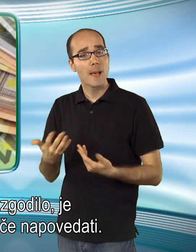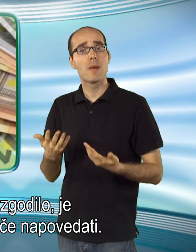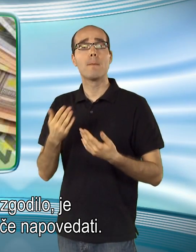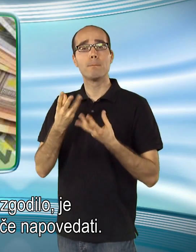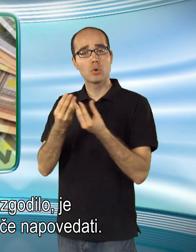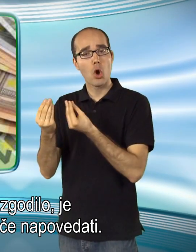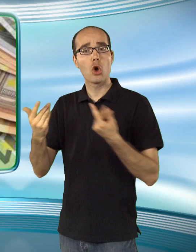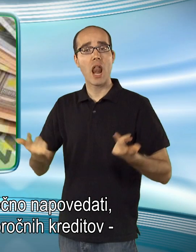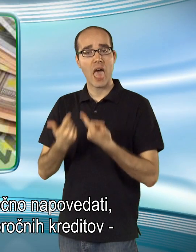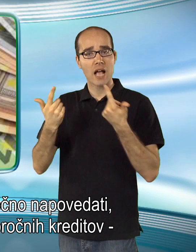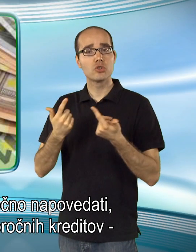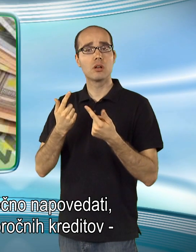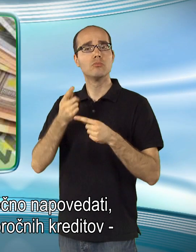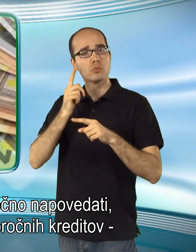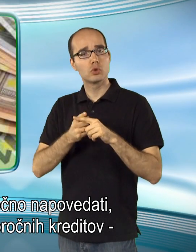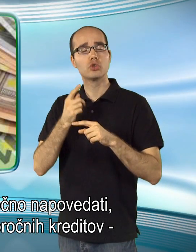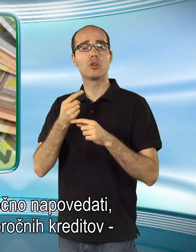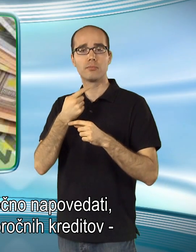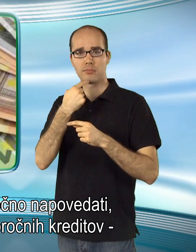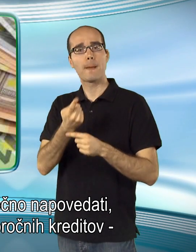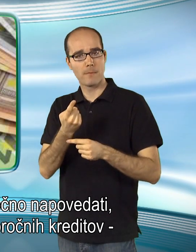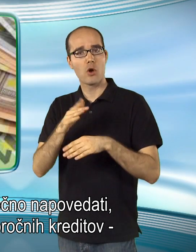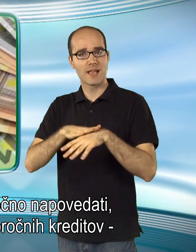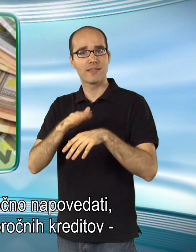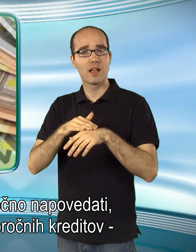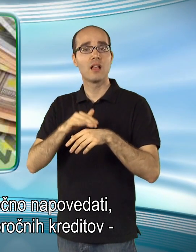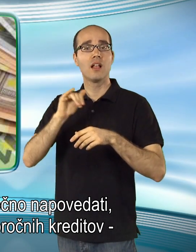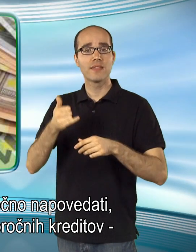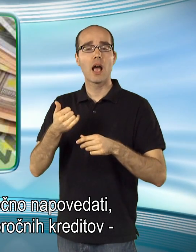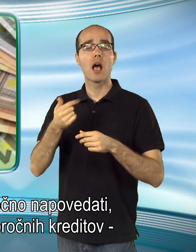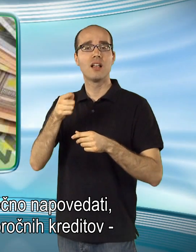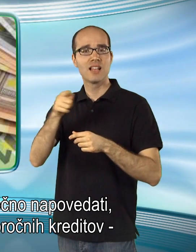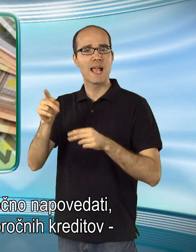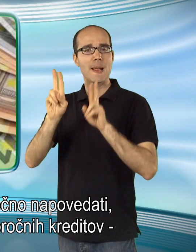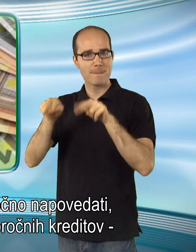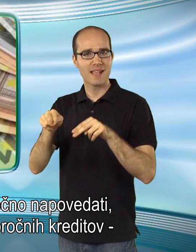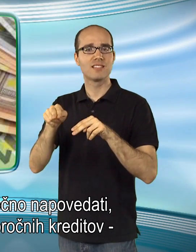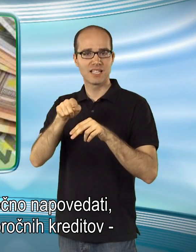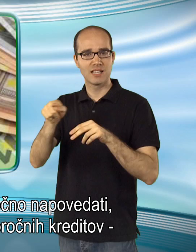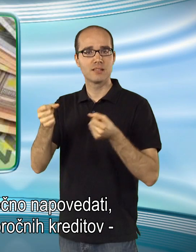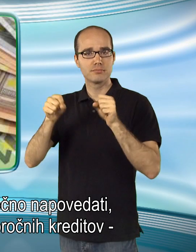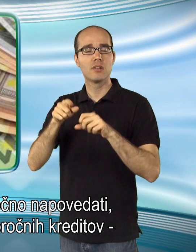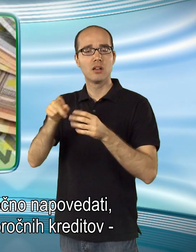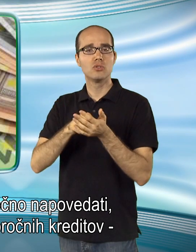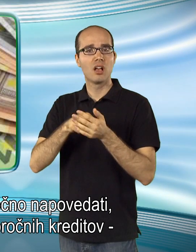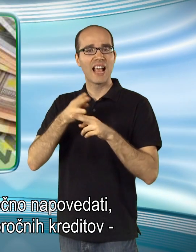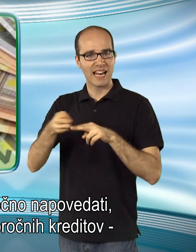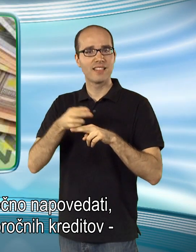Je pa veliko lažje točno napovedati, da se imetniki dolgoročnih kreditov, kot so denimo stanovanjski